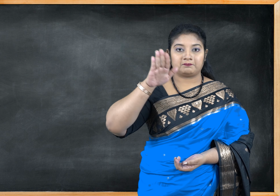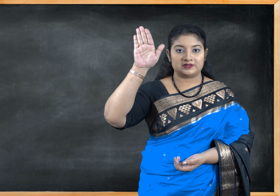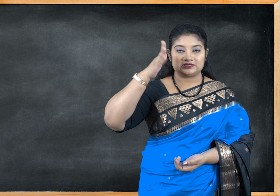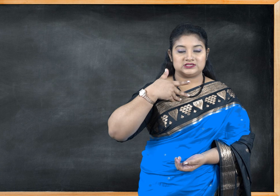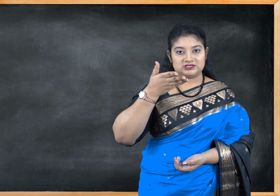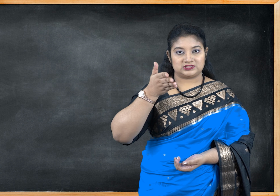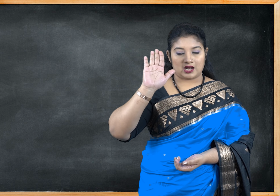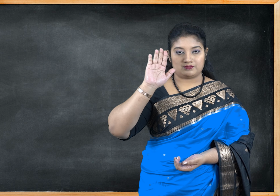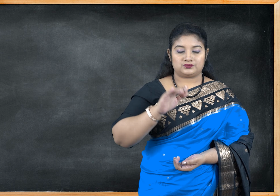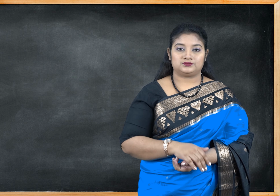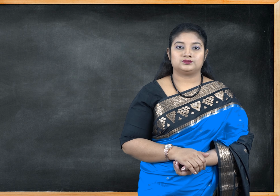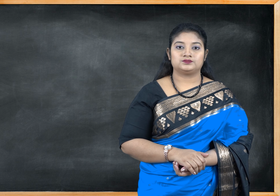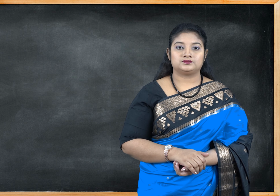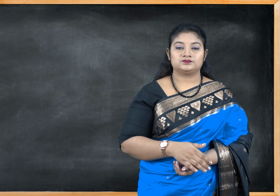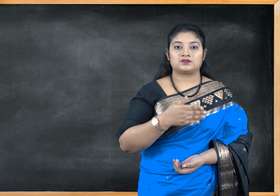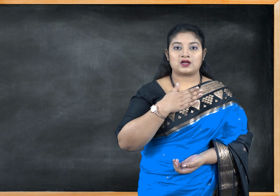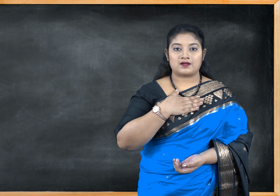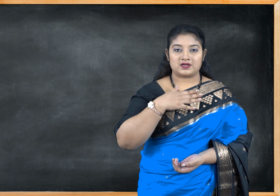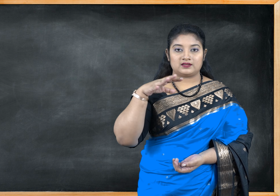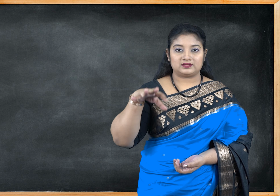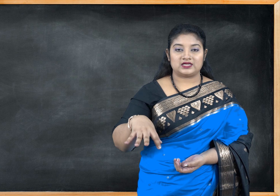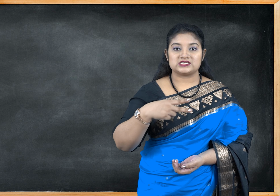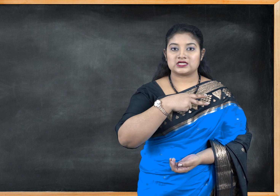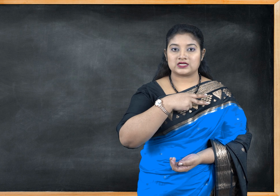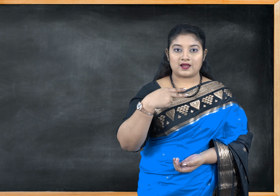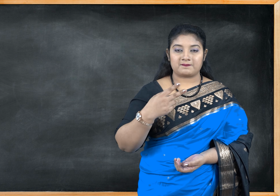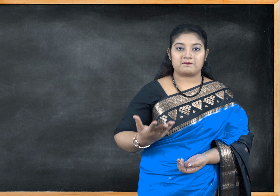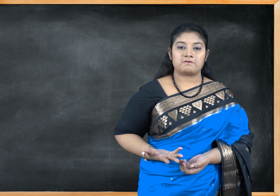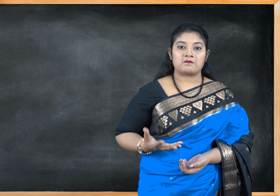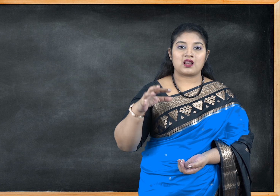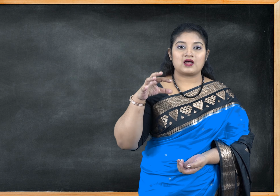যাব। আমার দেশের নাম বাংলাদেশ।